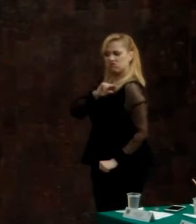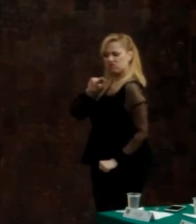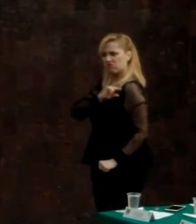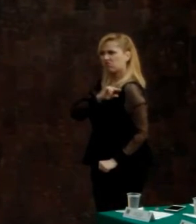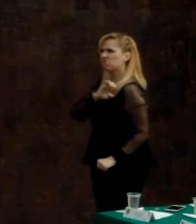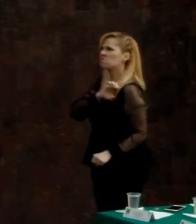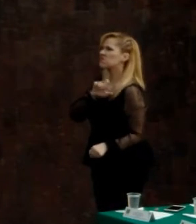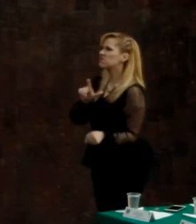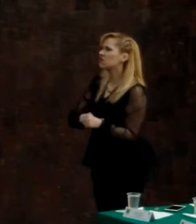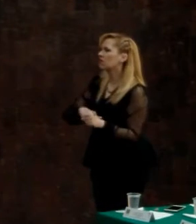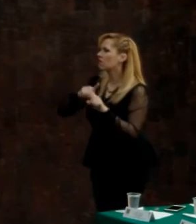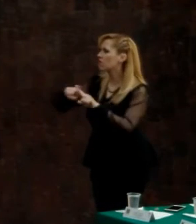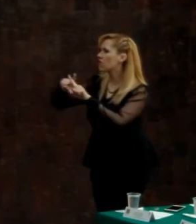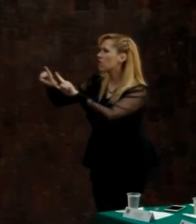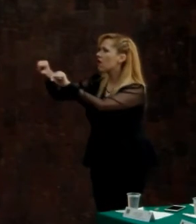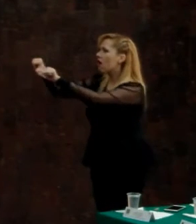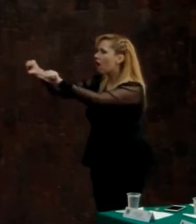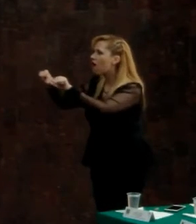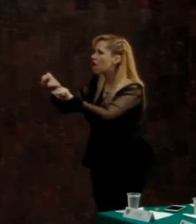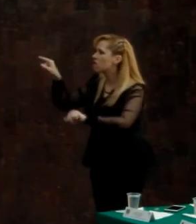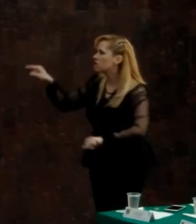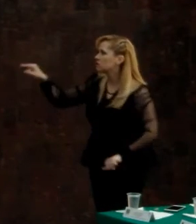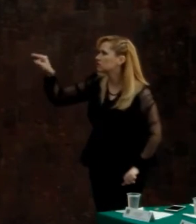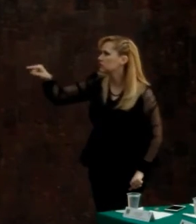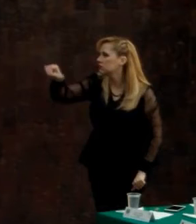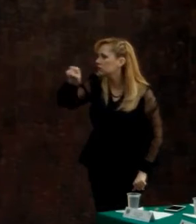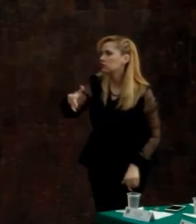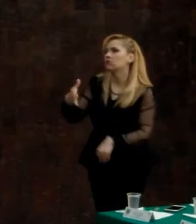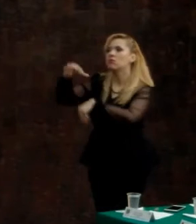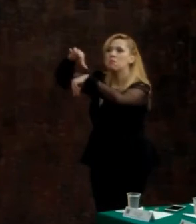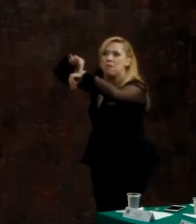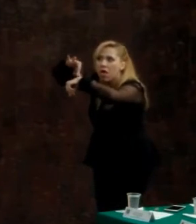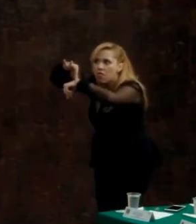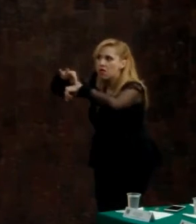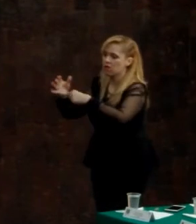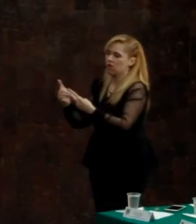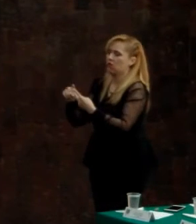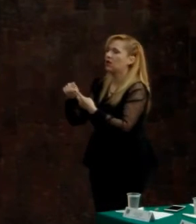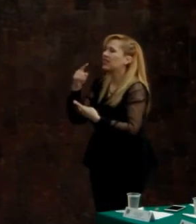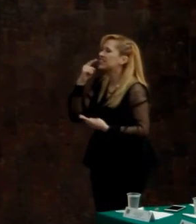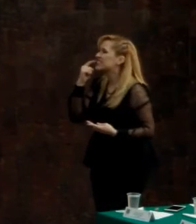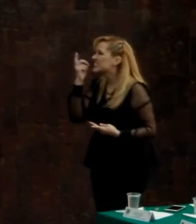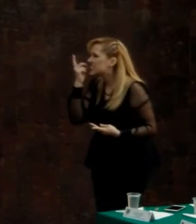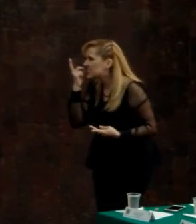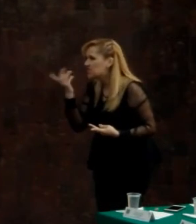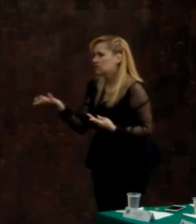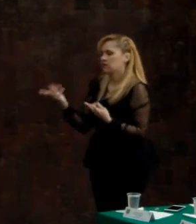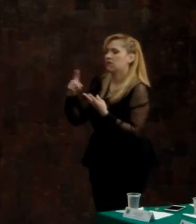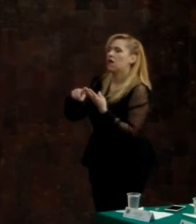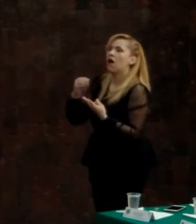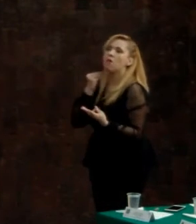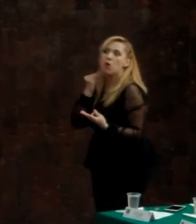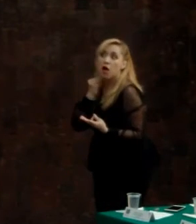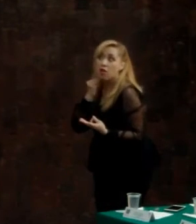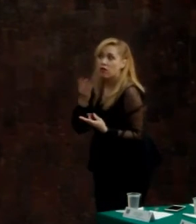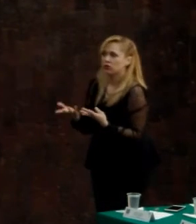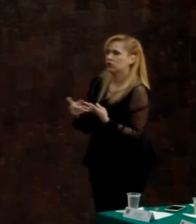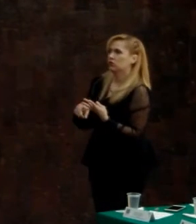especializados en las distintas disciplinas como médicos, dentistas,